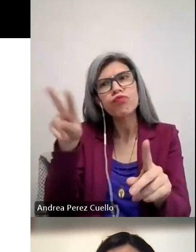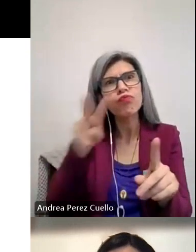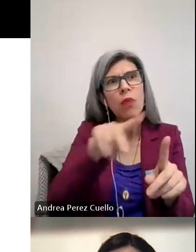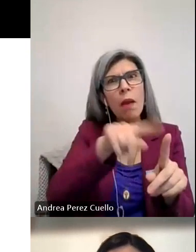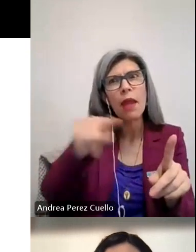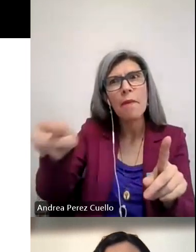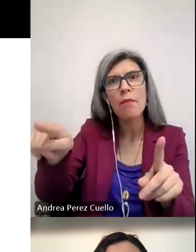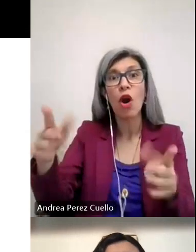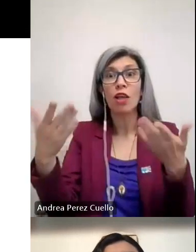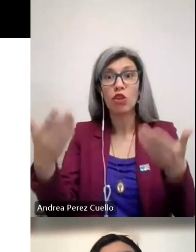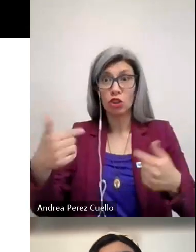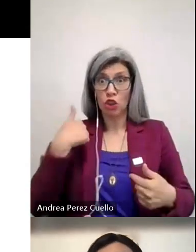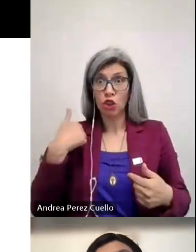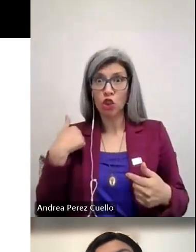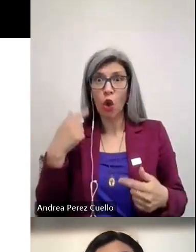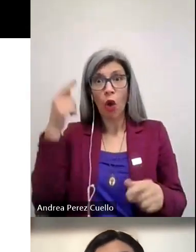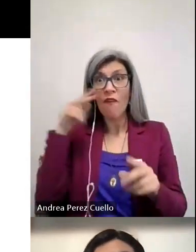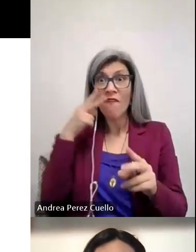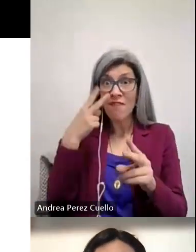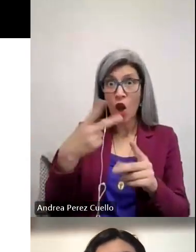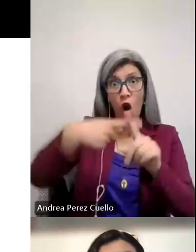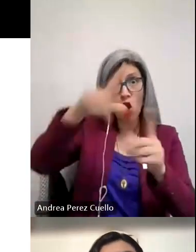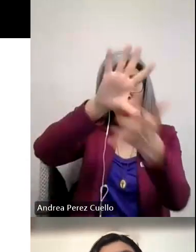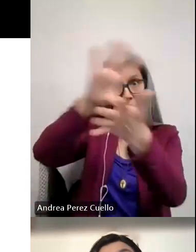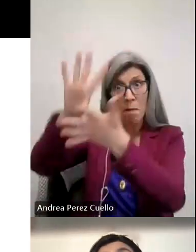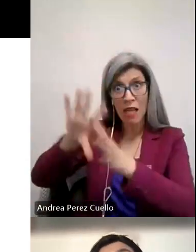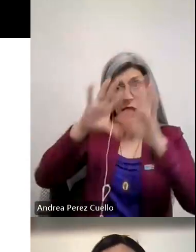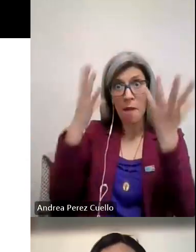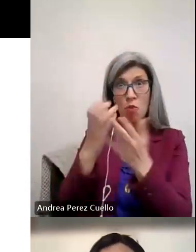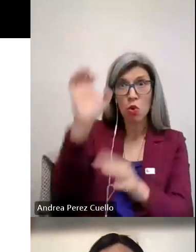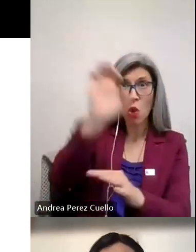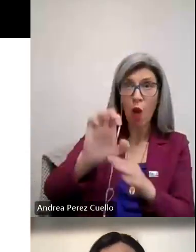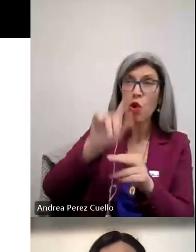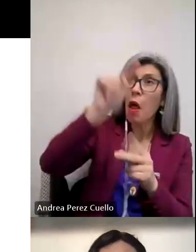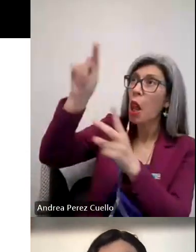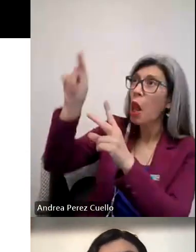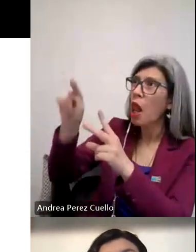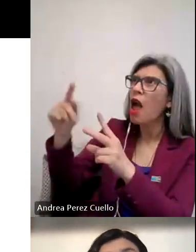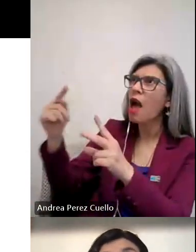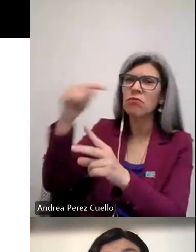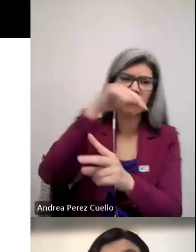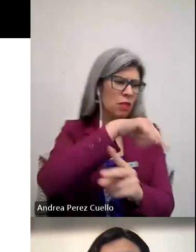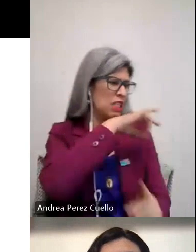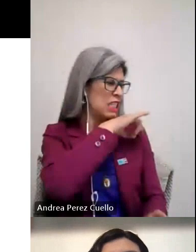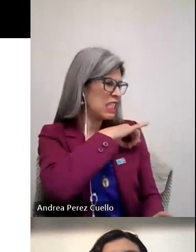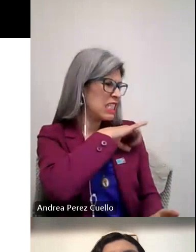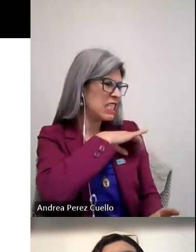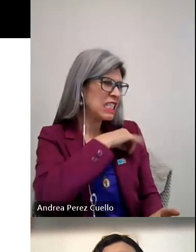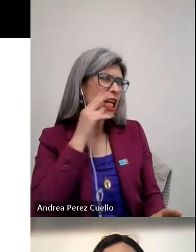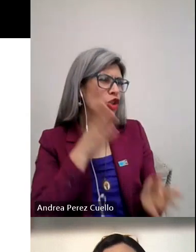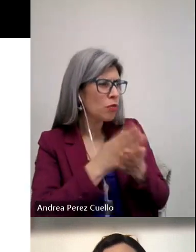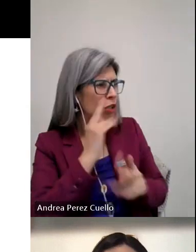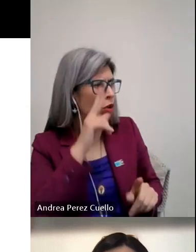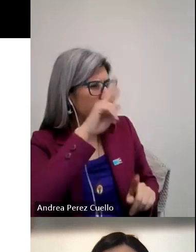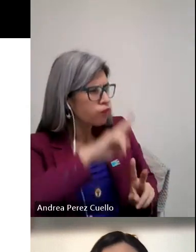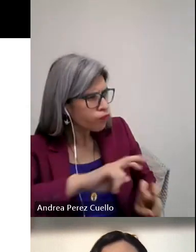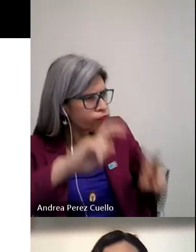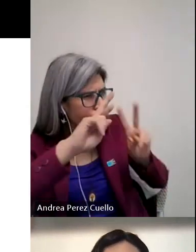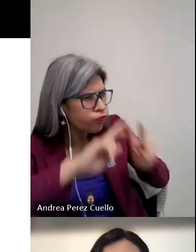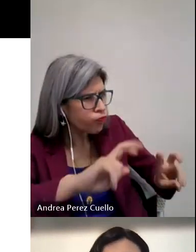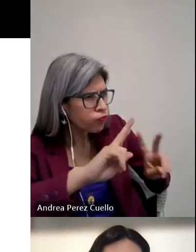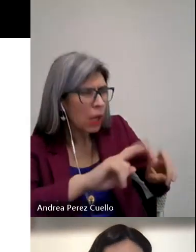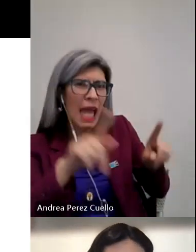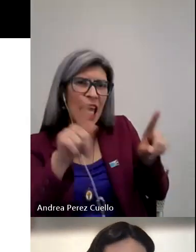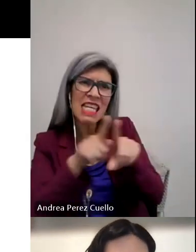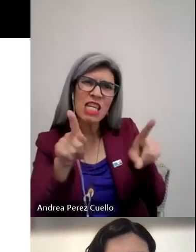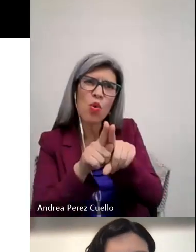¿Era distinto? Y me di cuenta que, al igual que otros educadores sordos en el mundo, se cumplía este